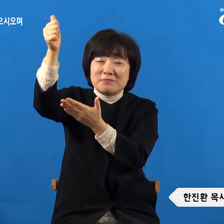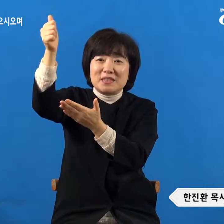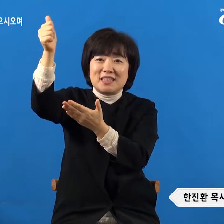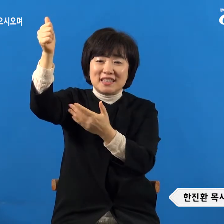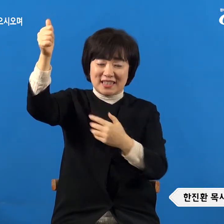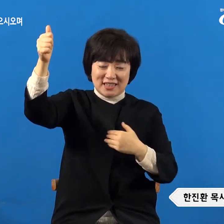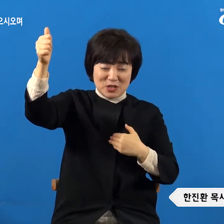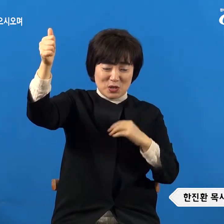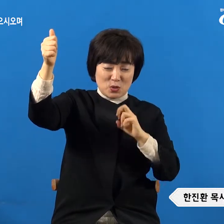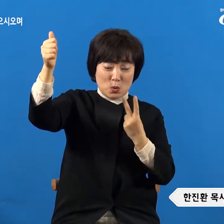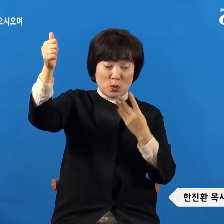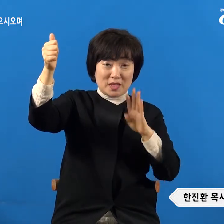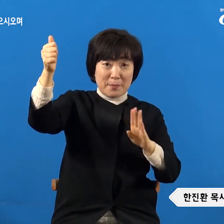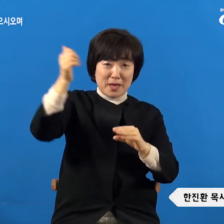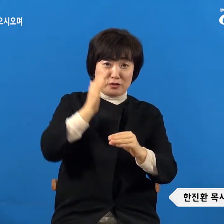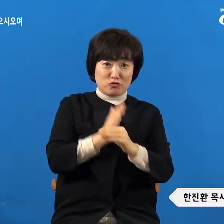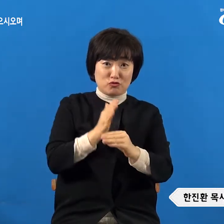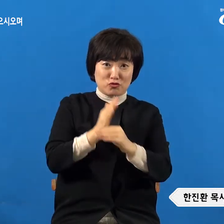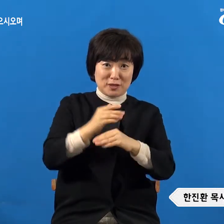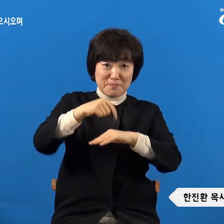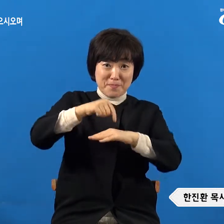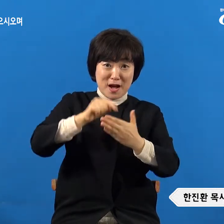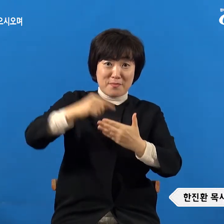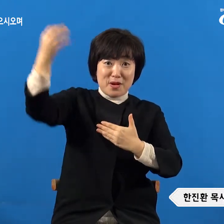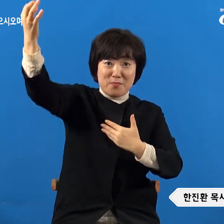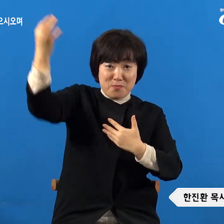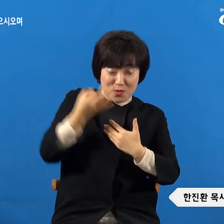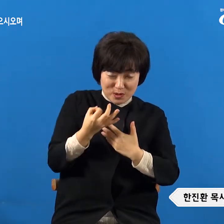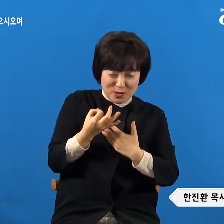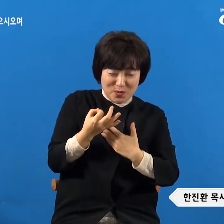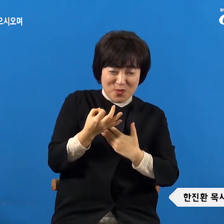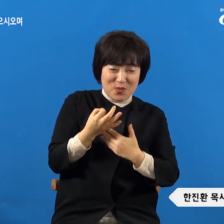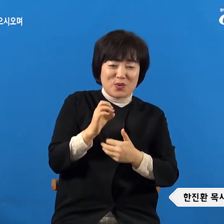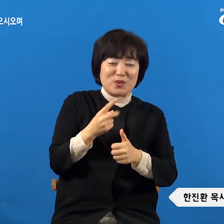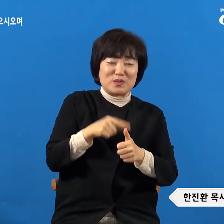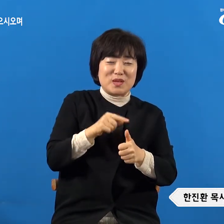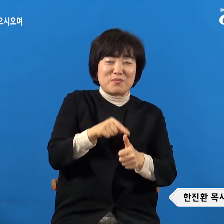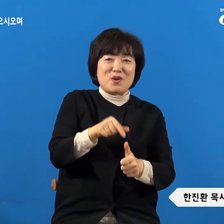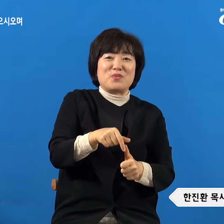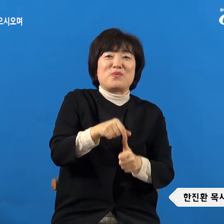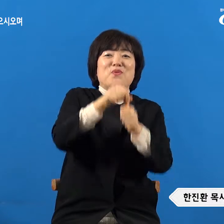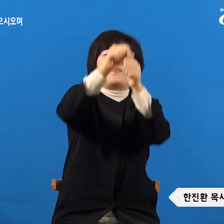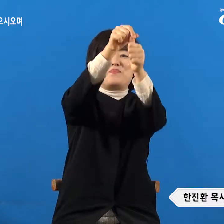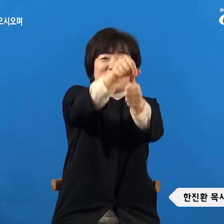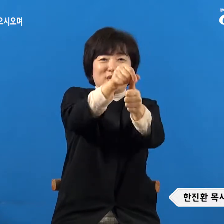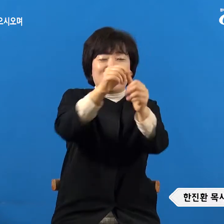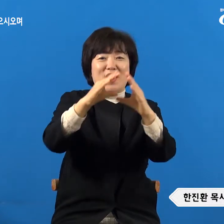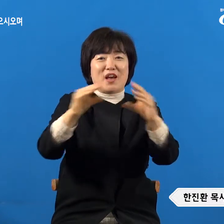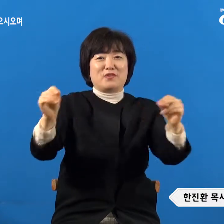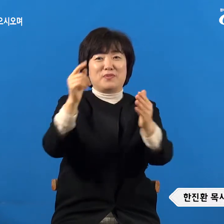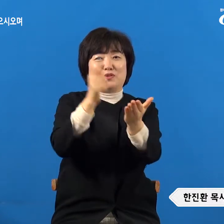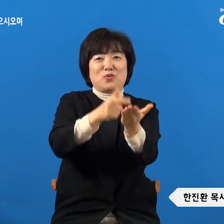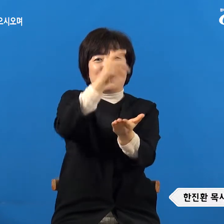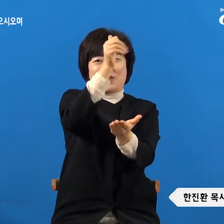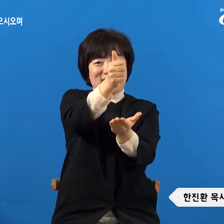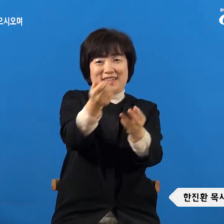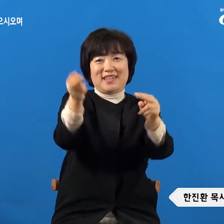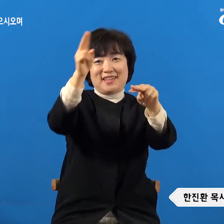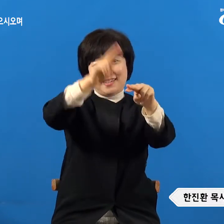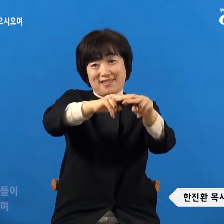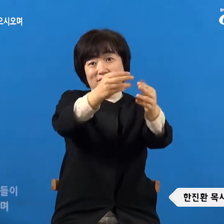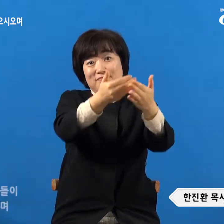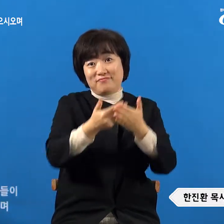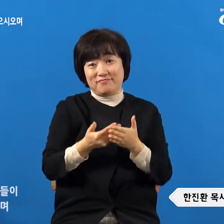보시고 요셉을 높이 들어 애굽의 총리 대신의 자리에 세우신 것이지요. 잠언